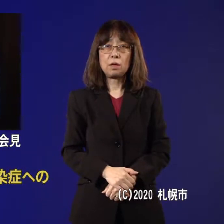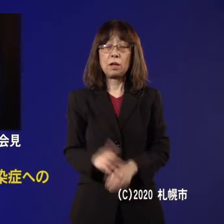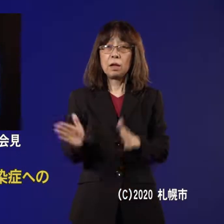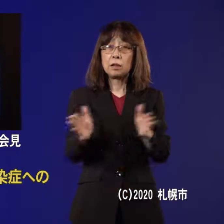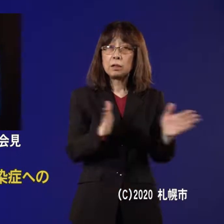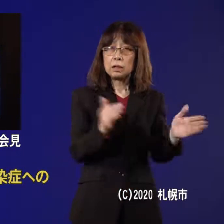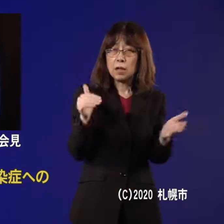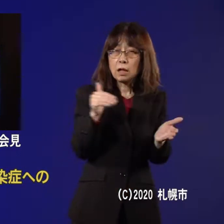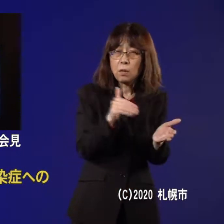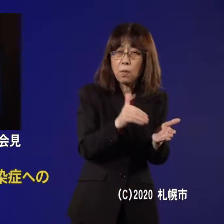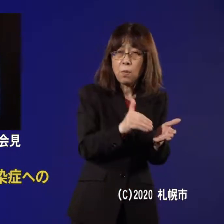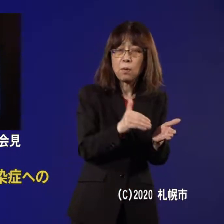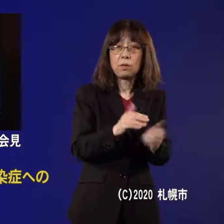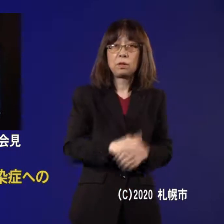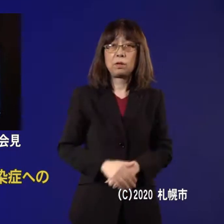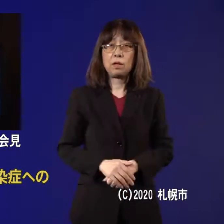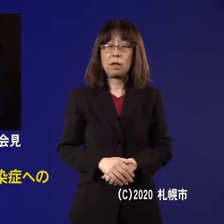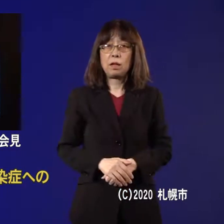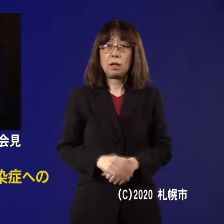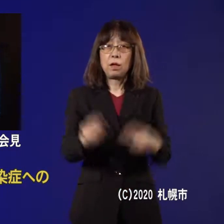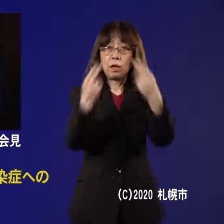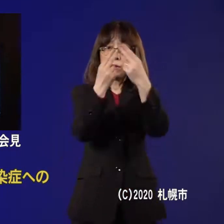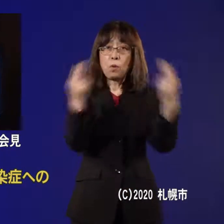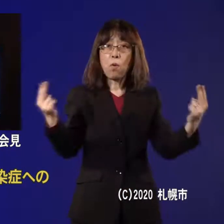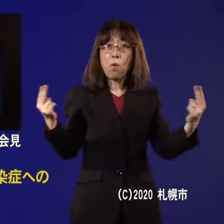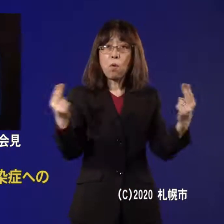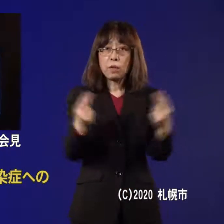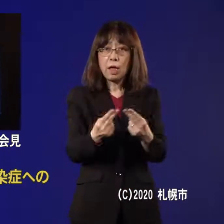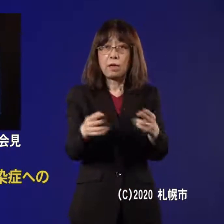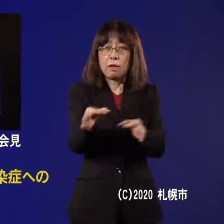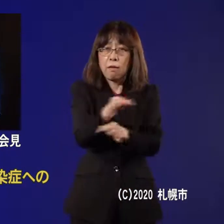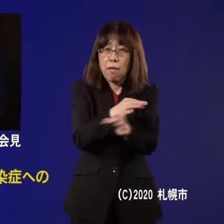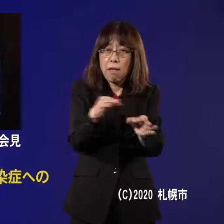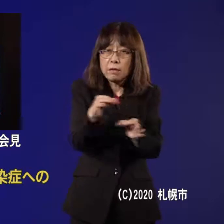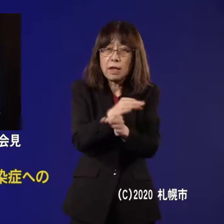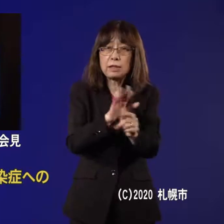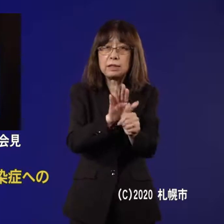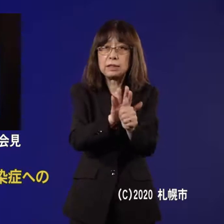最後の経済、道内経済の支援のところにつきましては、